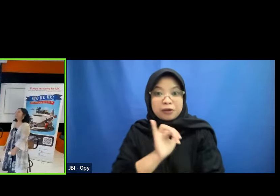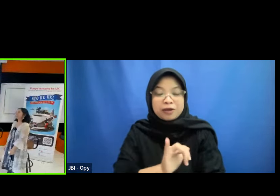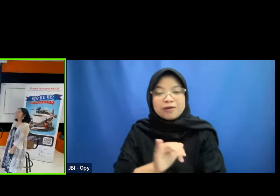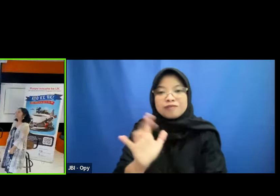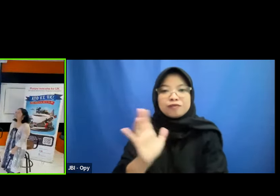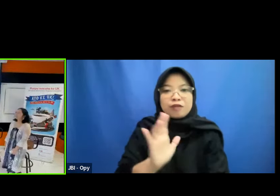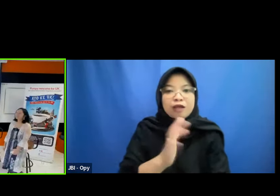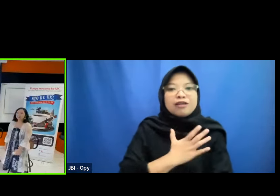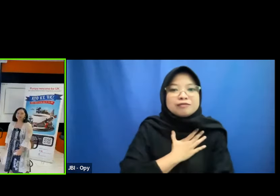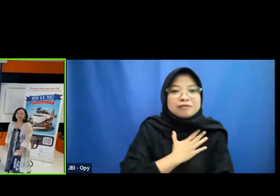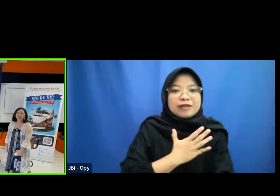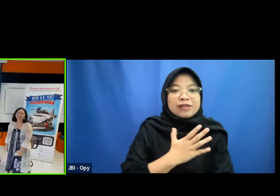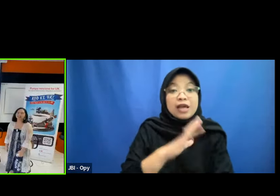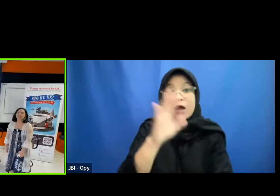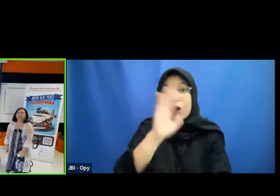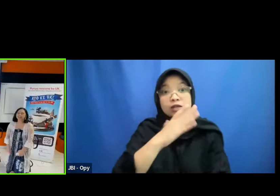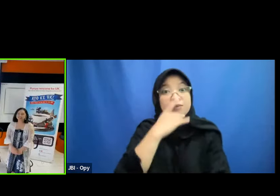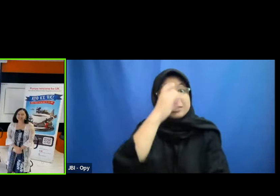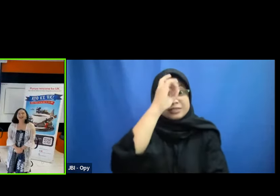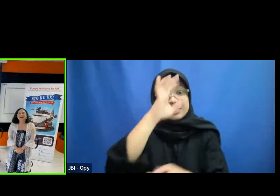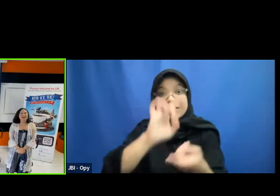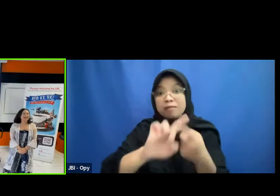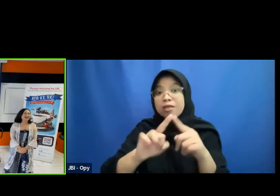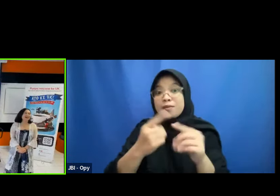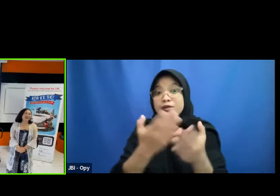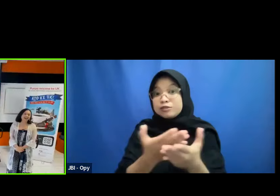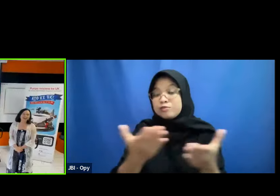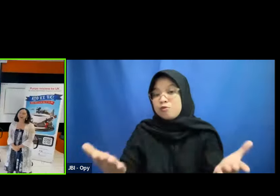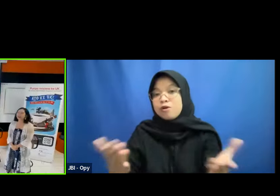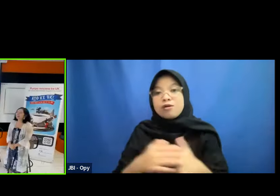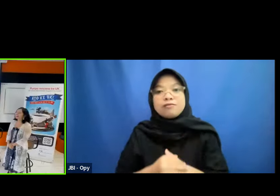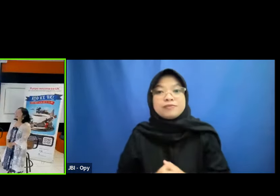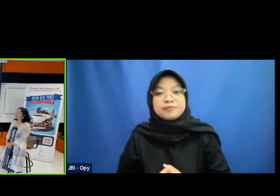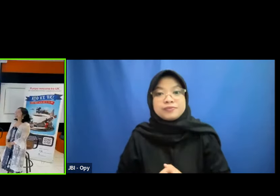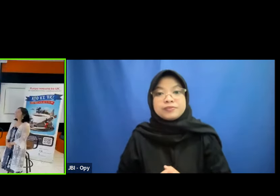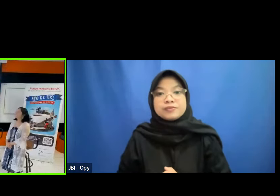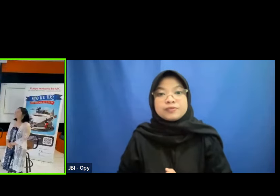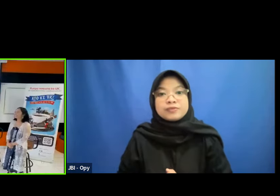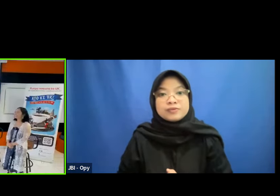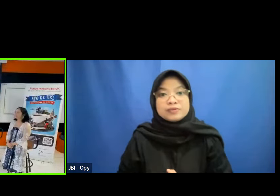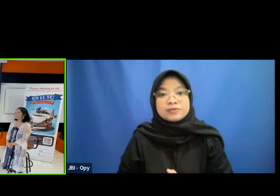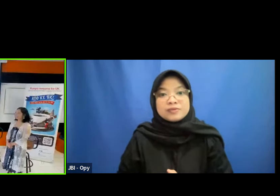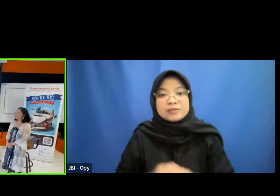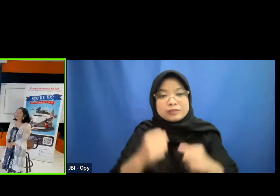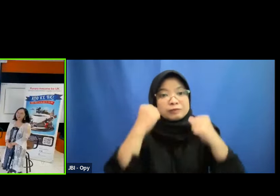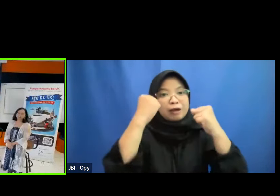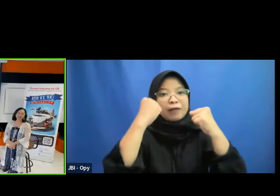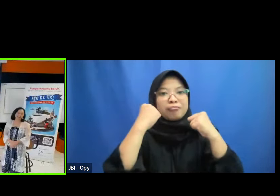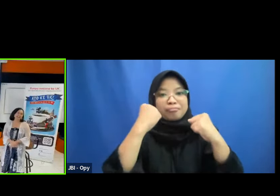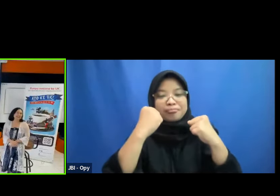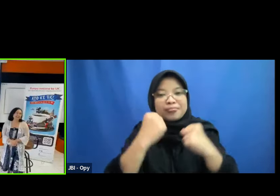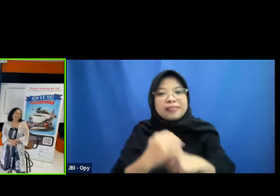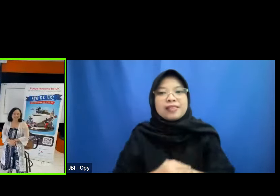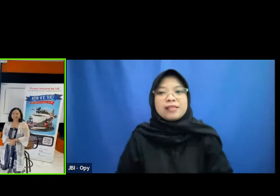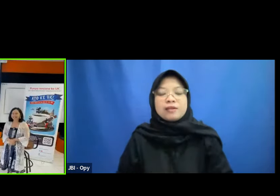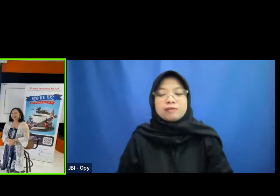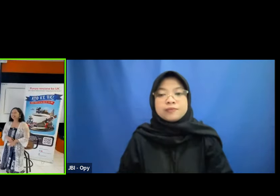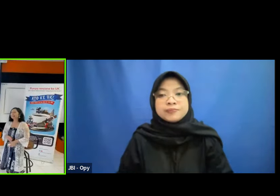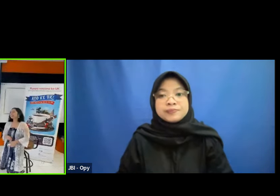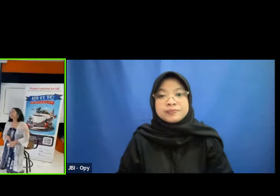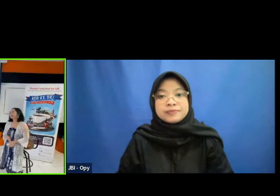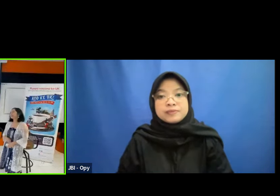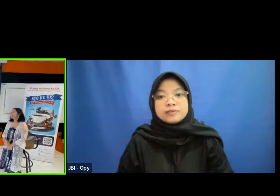interview Selamat siang teman-teman semangat biar dapat